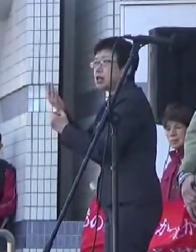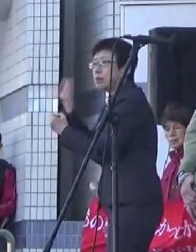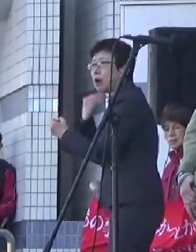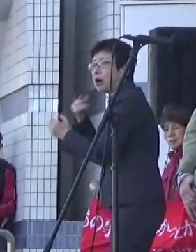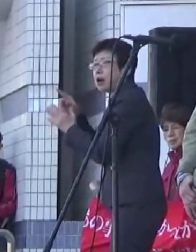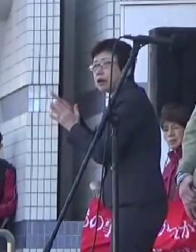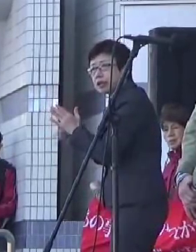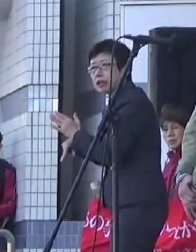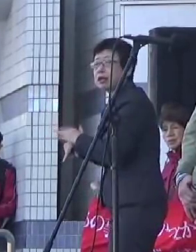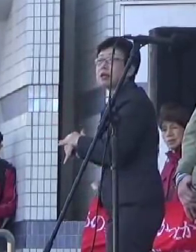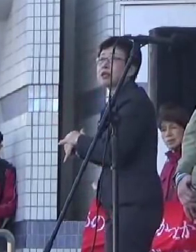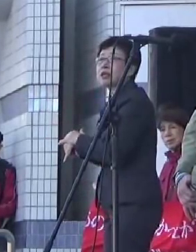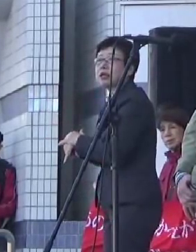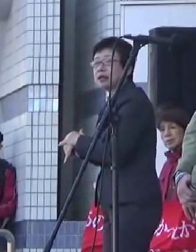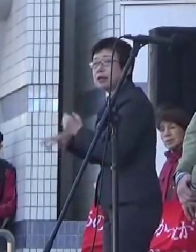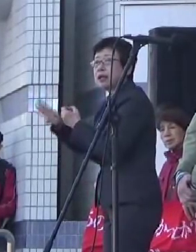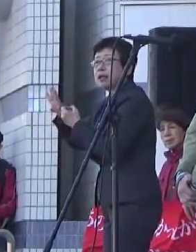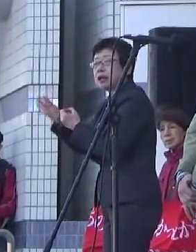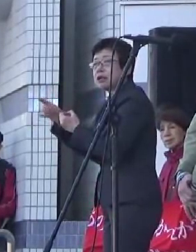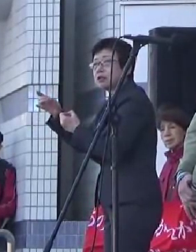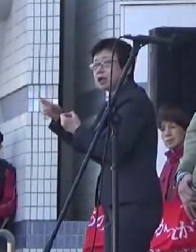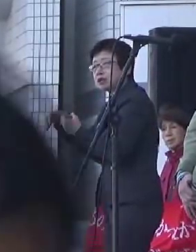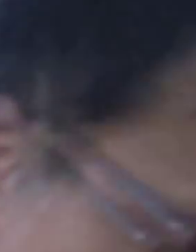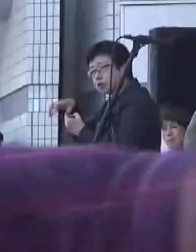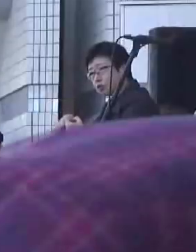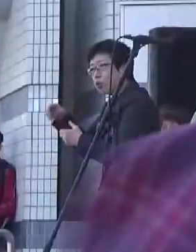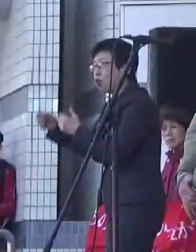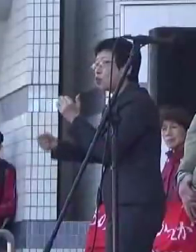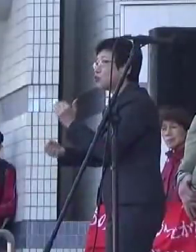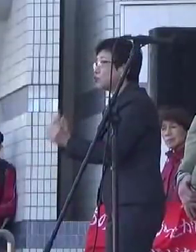に原発の事故で